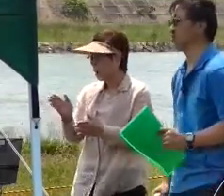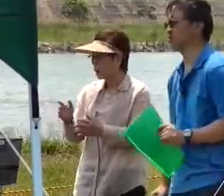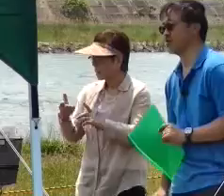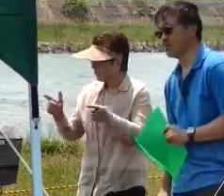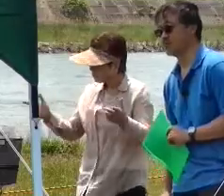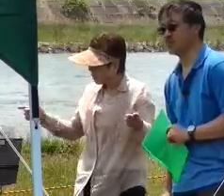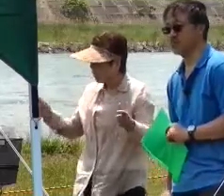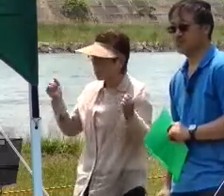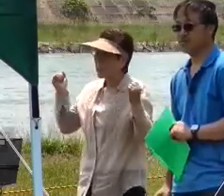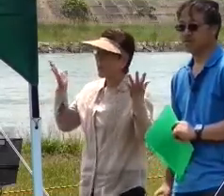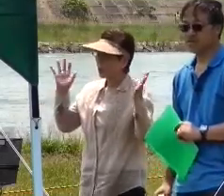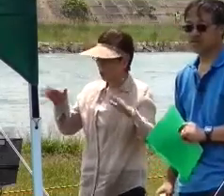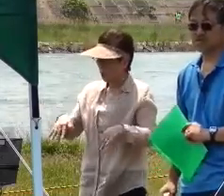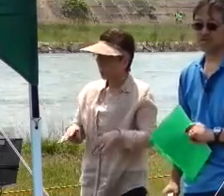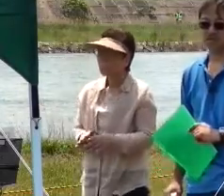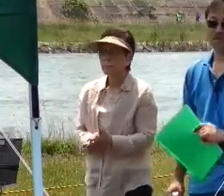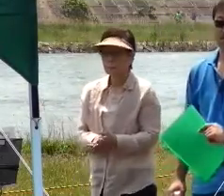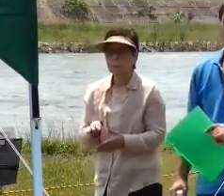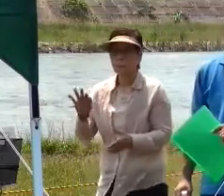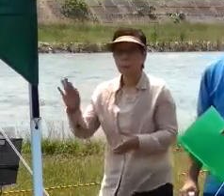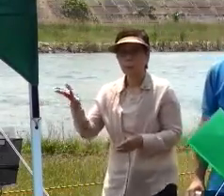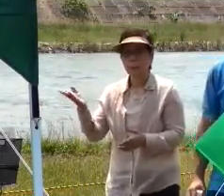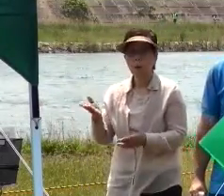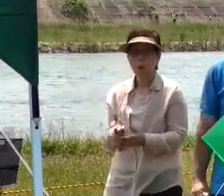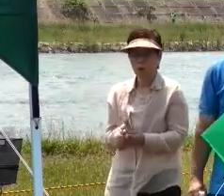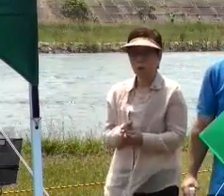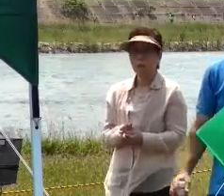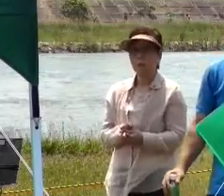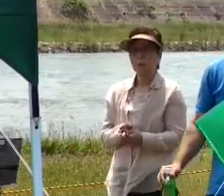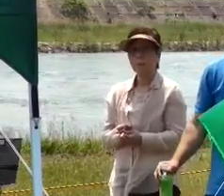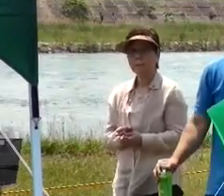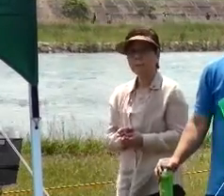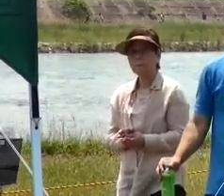なかったようですけれども、しかし、